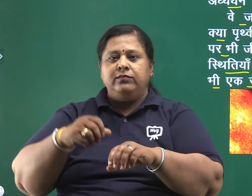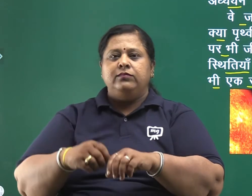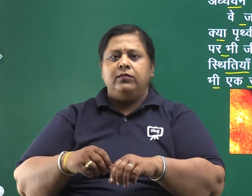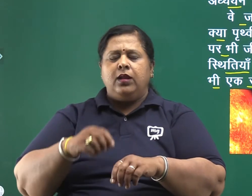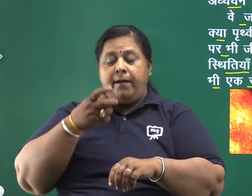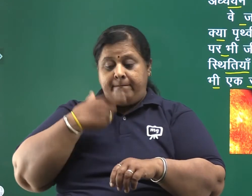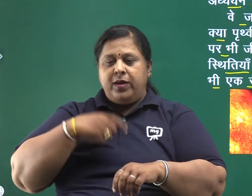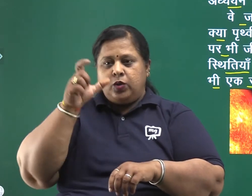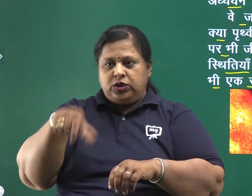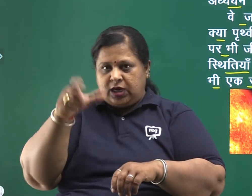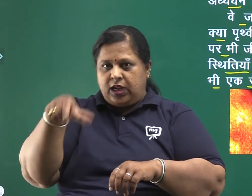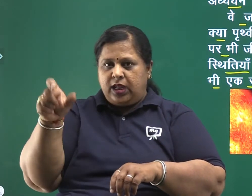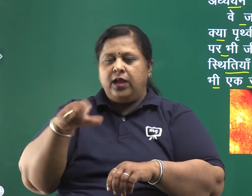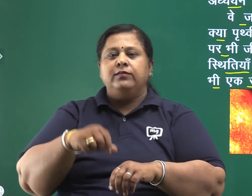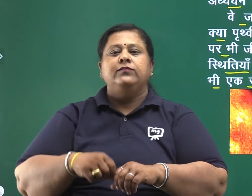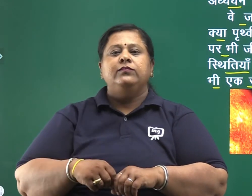मनुष्य के लिए